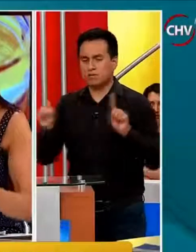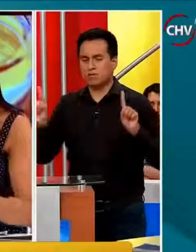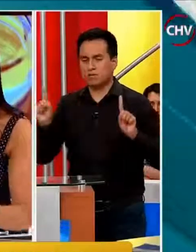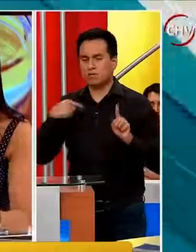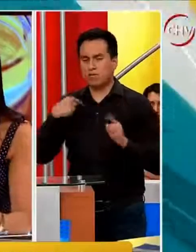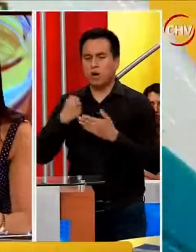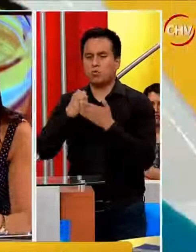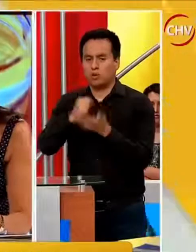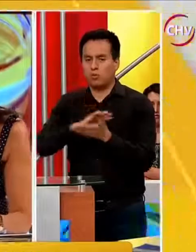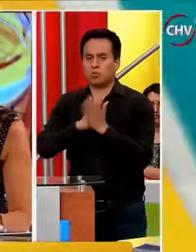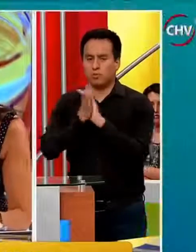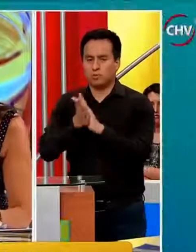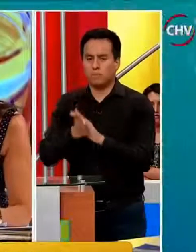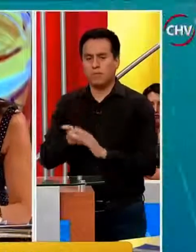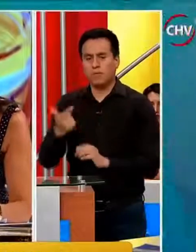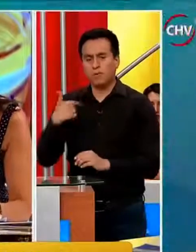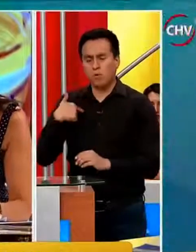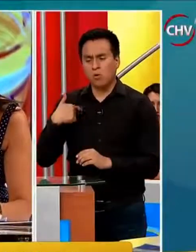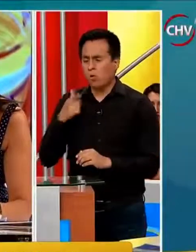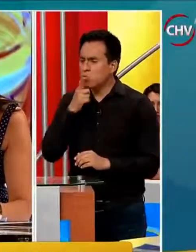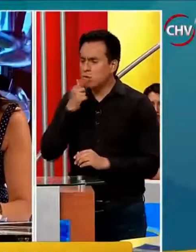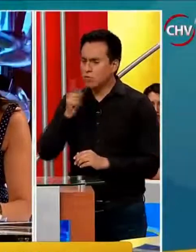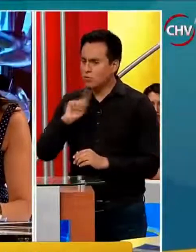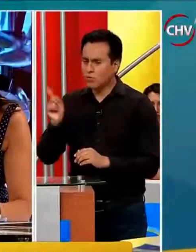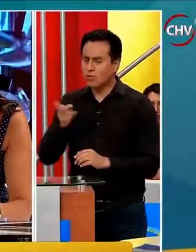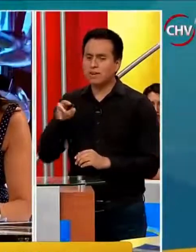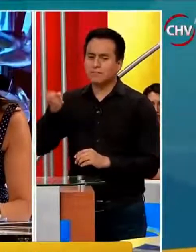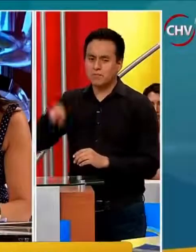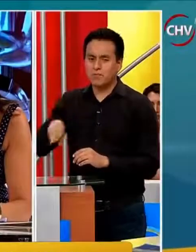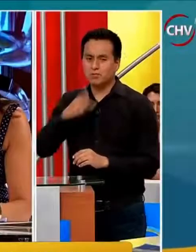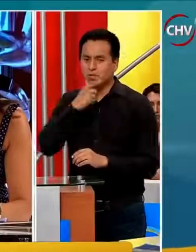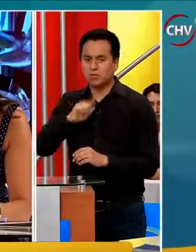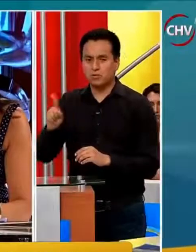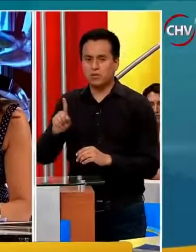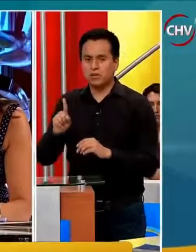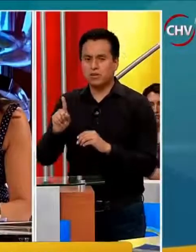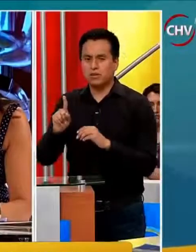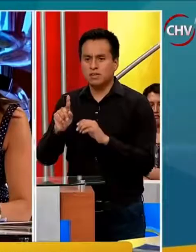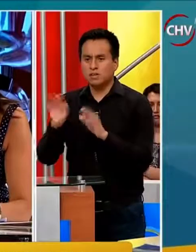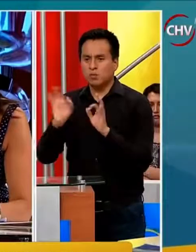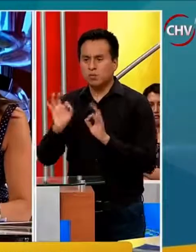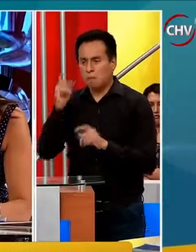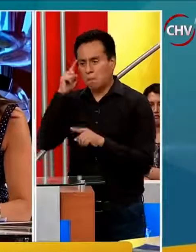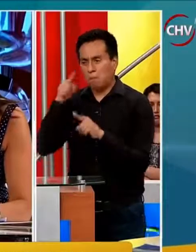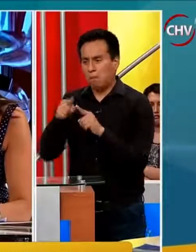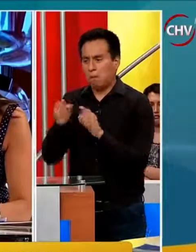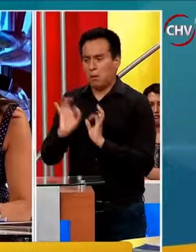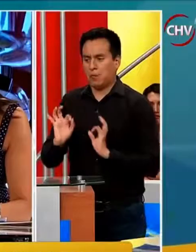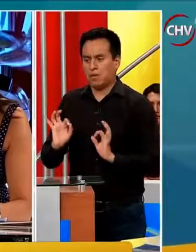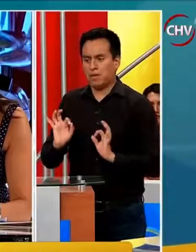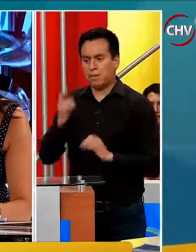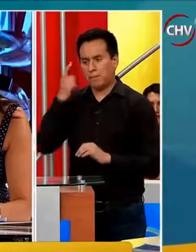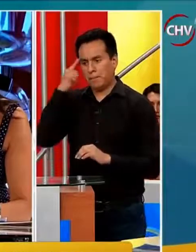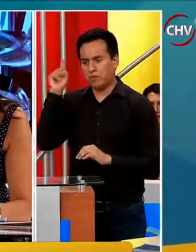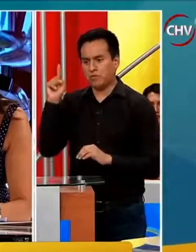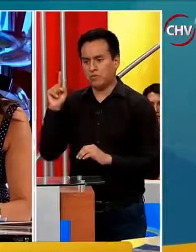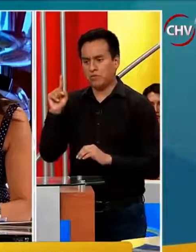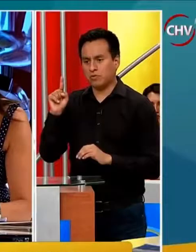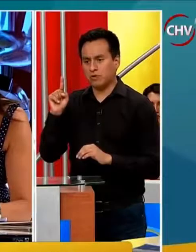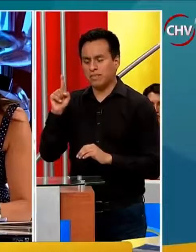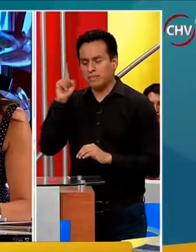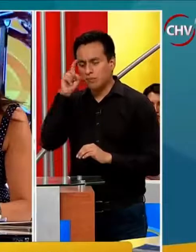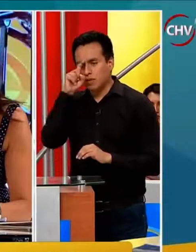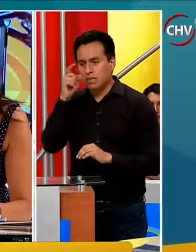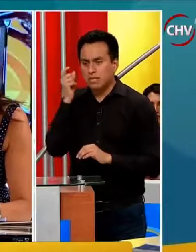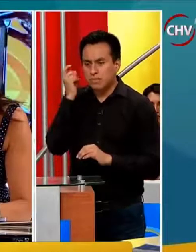Yo no estoy poniendo en duda, se lo repito, ninguna de sus intenciones. Pero creo que la dificultad en el entendimiento con su hermano